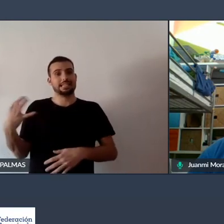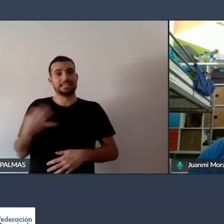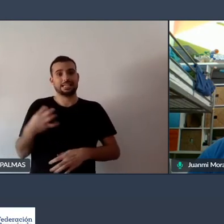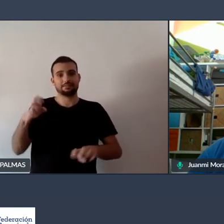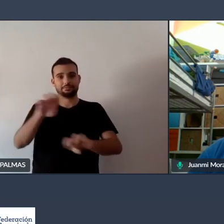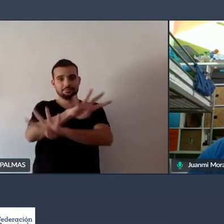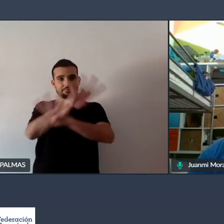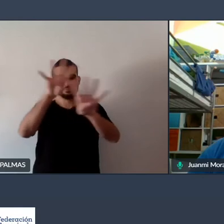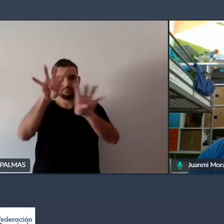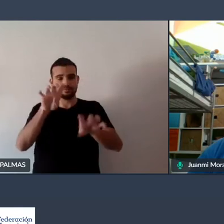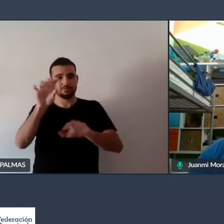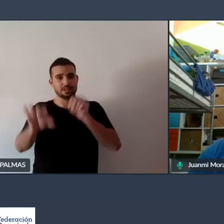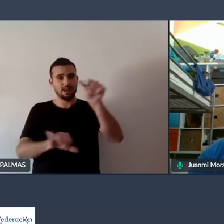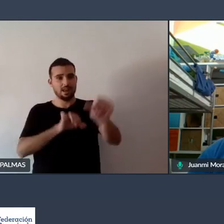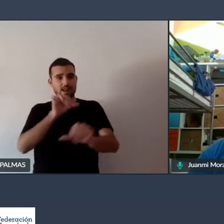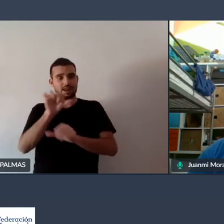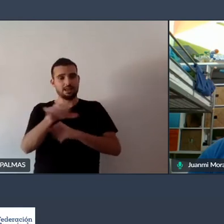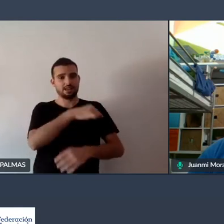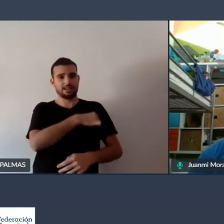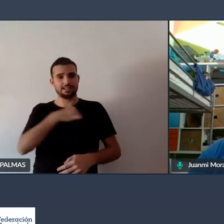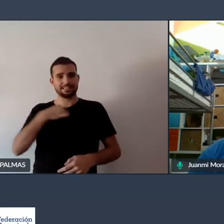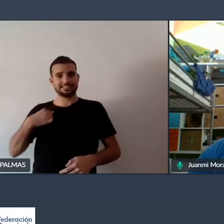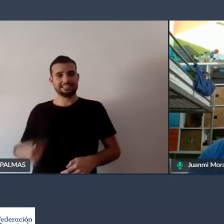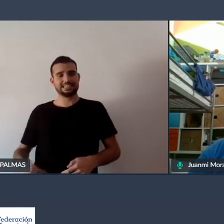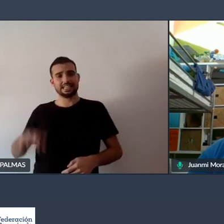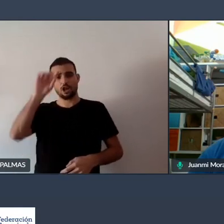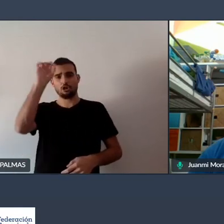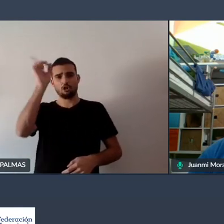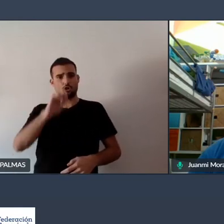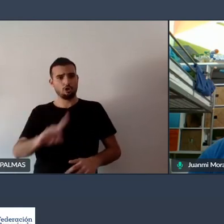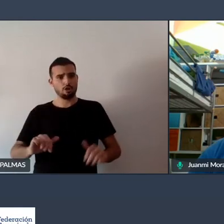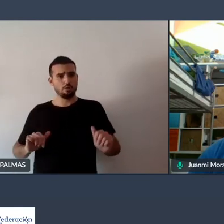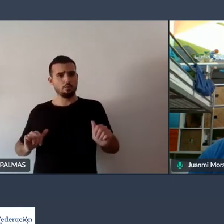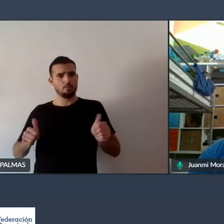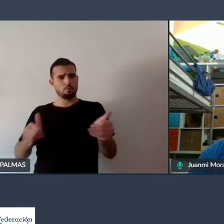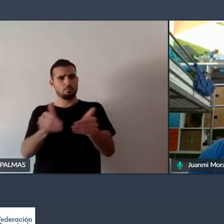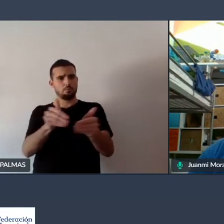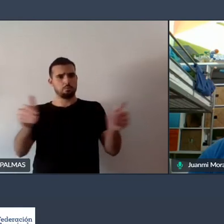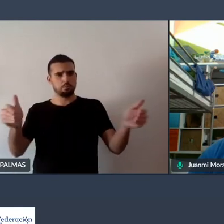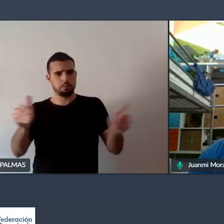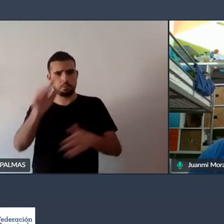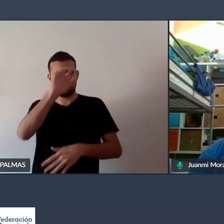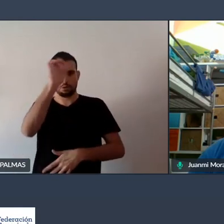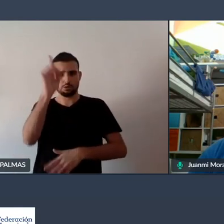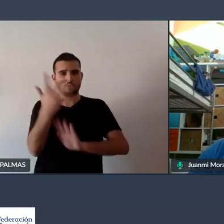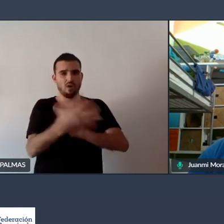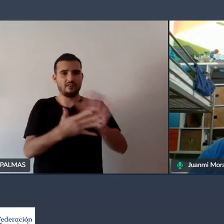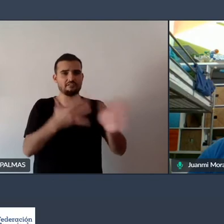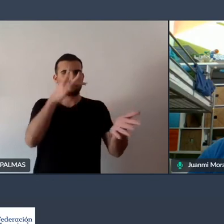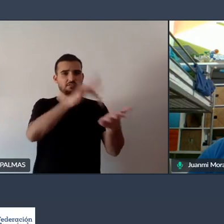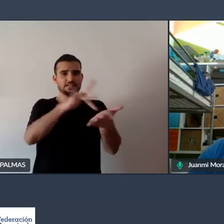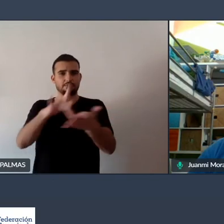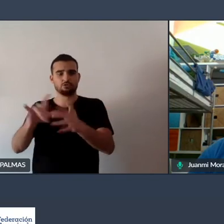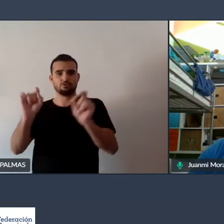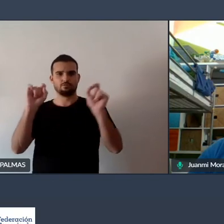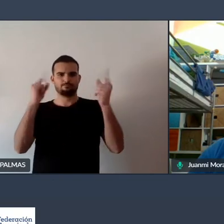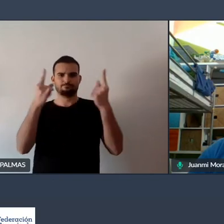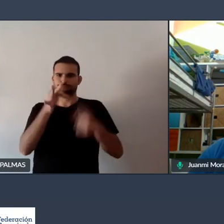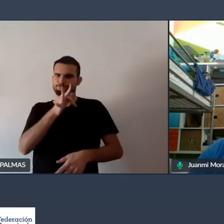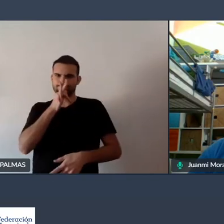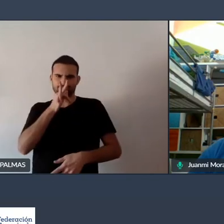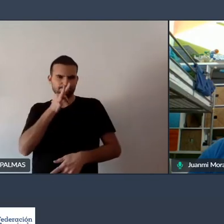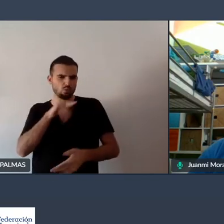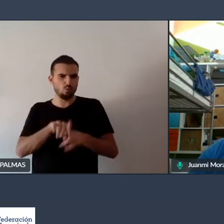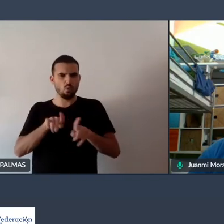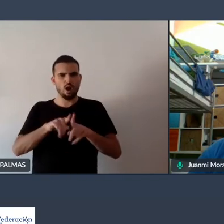La Liga China, en principio, no sé exactamente cuándo va a arrancar. Se ha hablado de diferentes fechas y todavía yo creo que el gobierno chino no tiene muy, muy claro que quiera